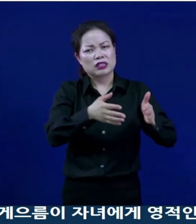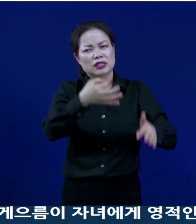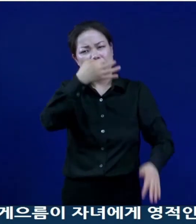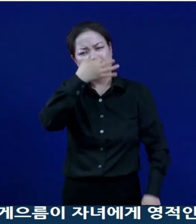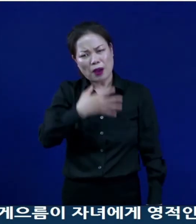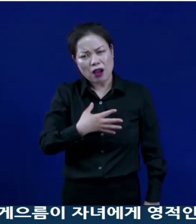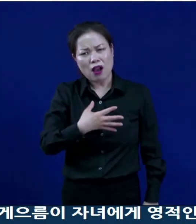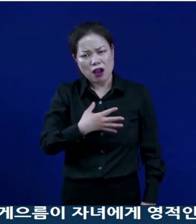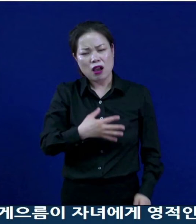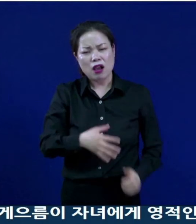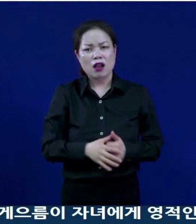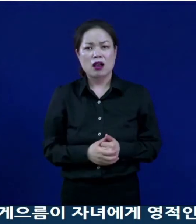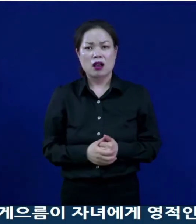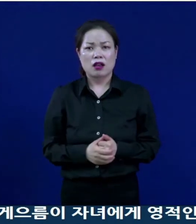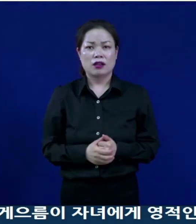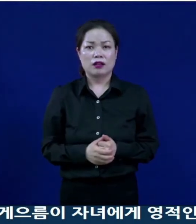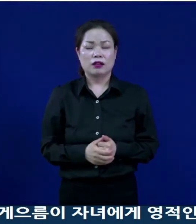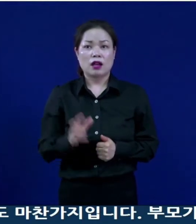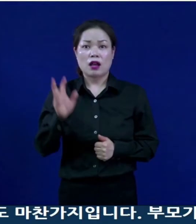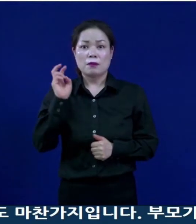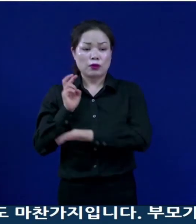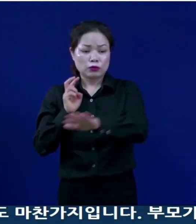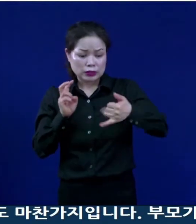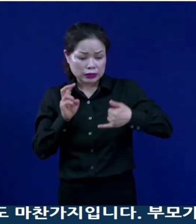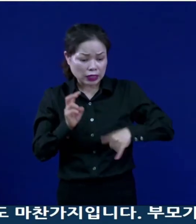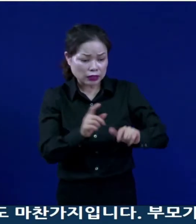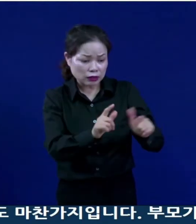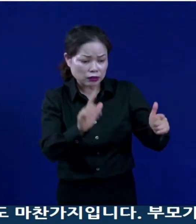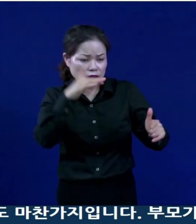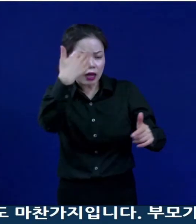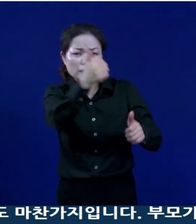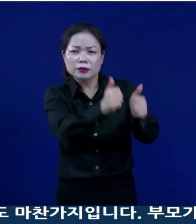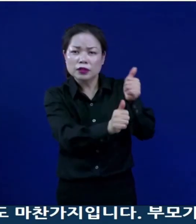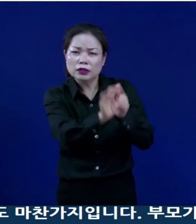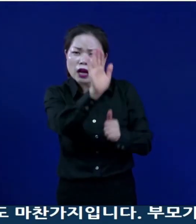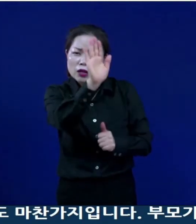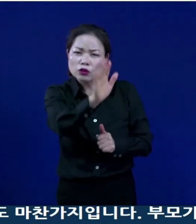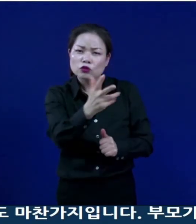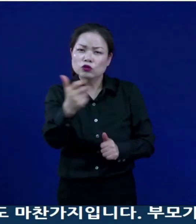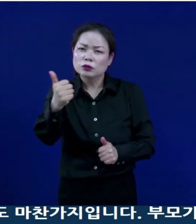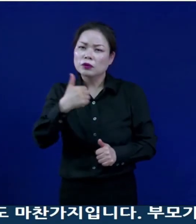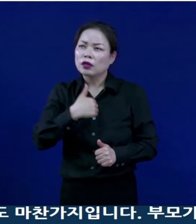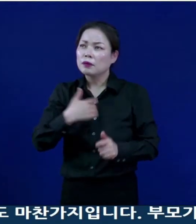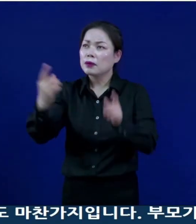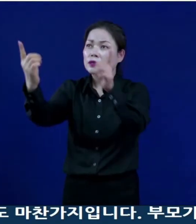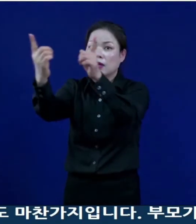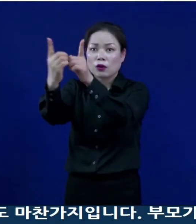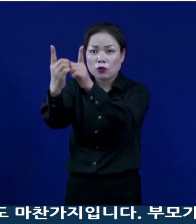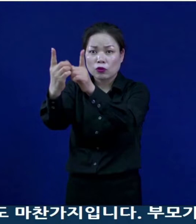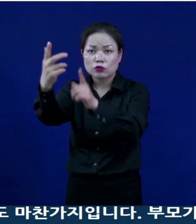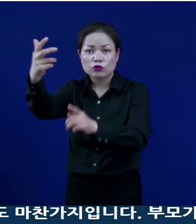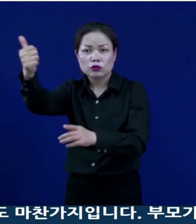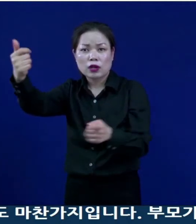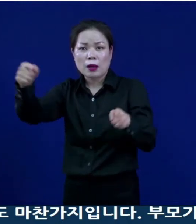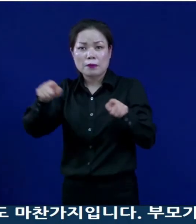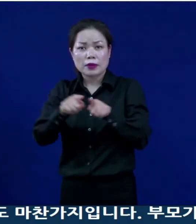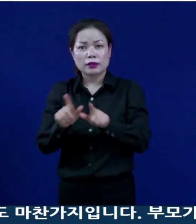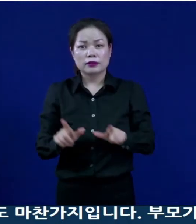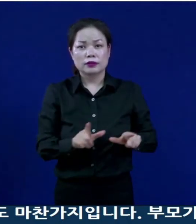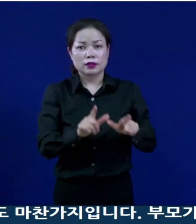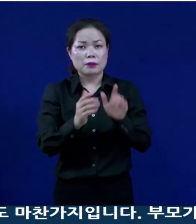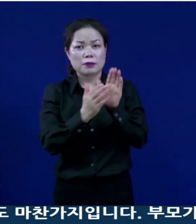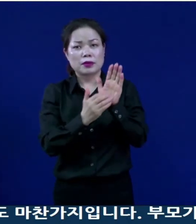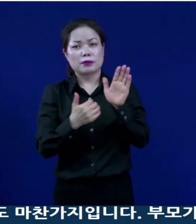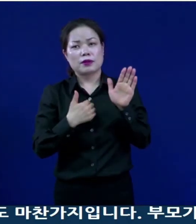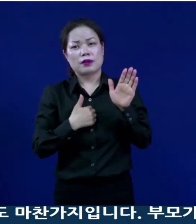길이 될 것입니다. 아마도 우리의 자녀들이, 우리의 다음 세대가 나중에서야 주님을 제대로 만나고 주님과 함께하는 삶의 비밀을